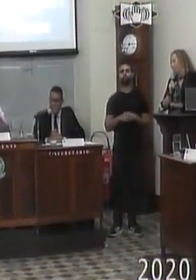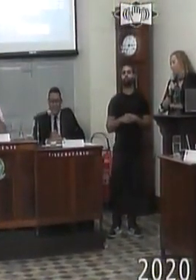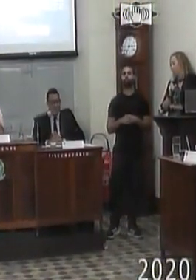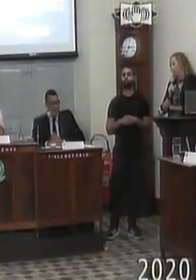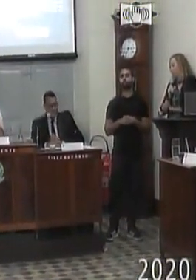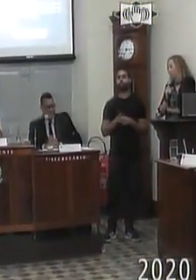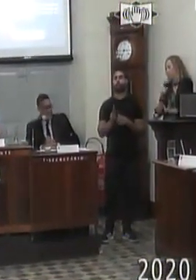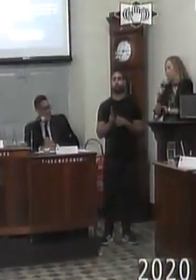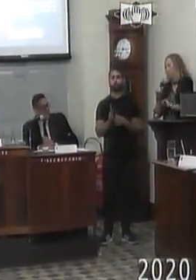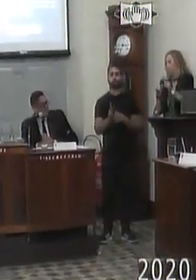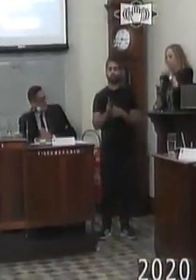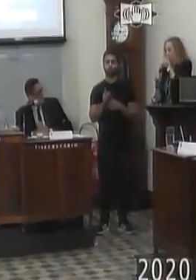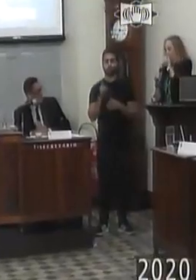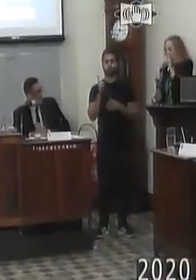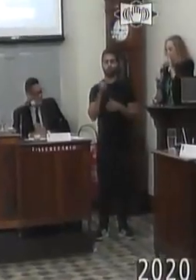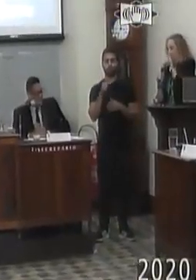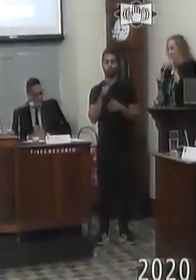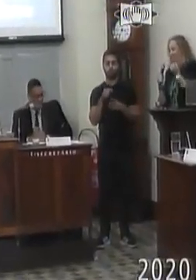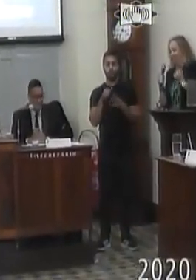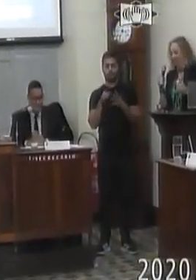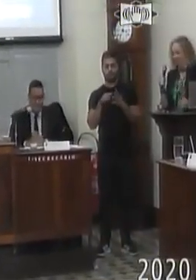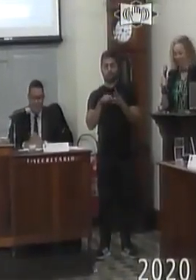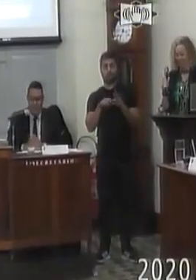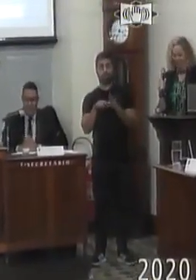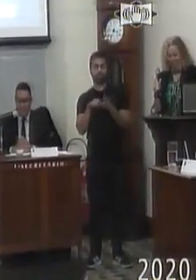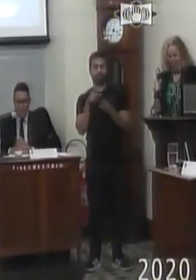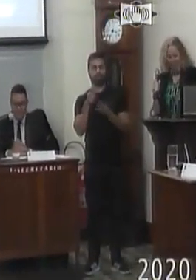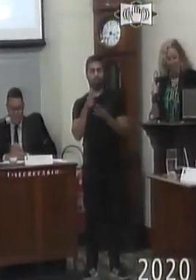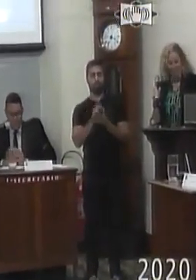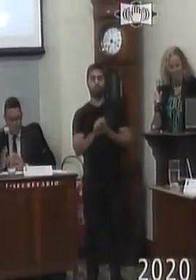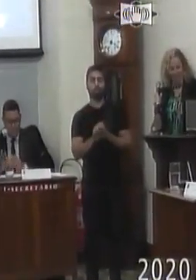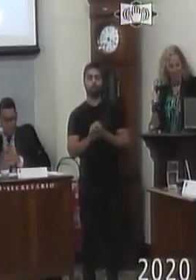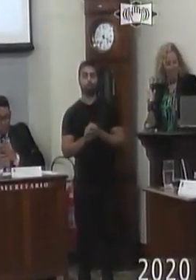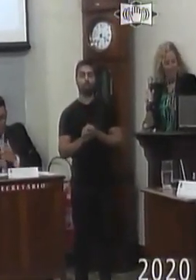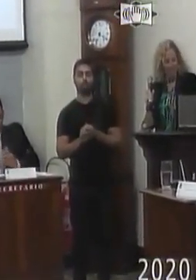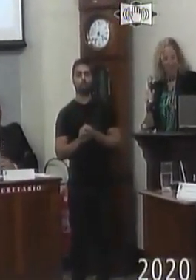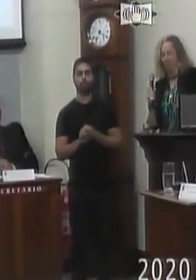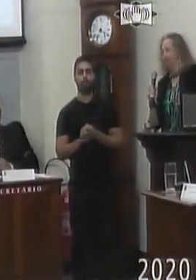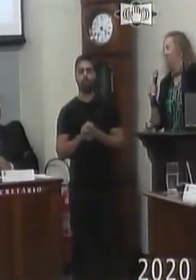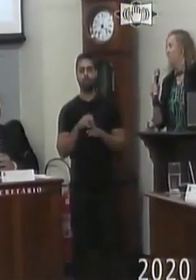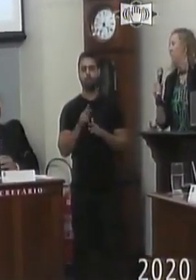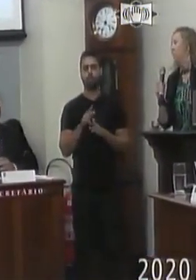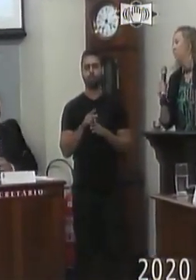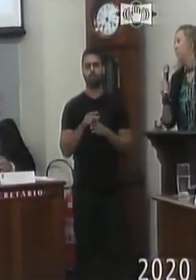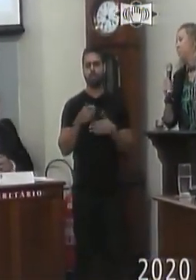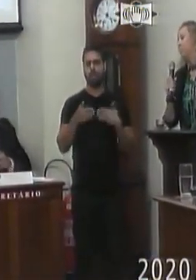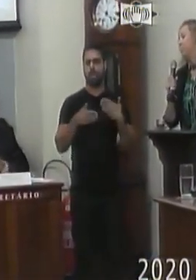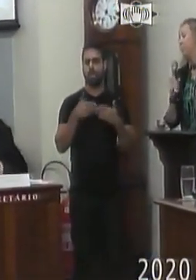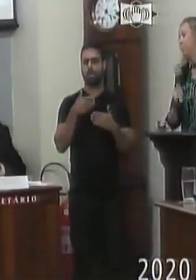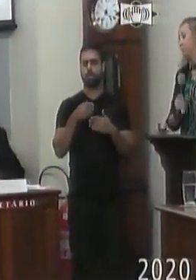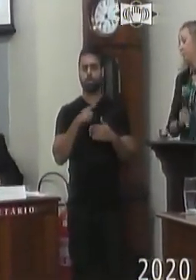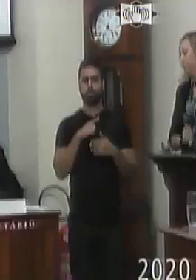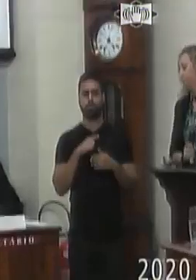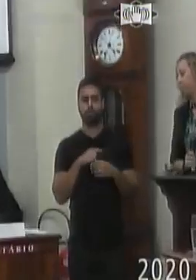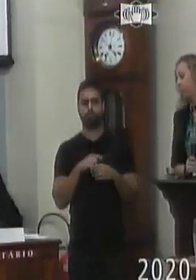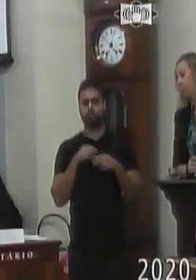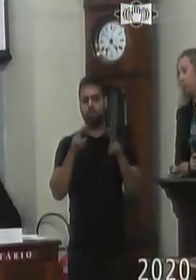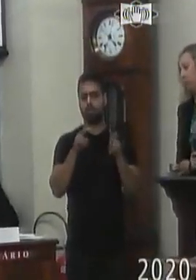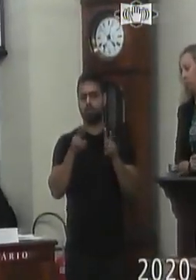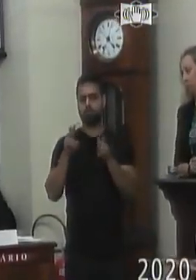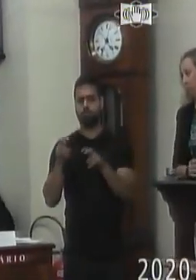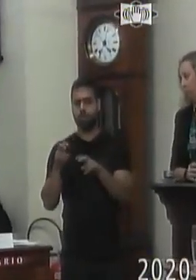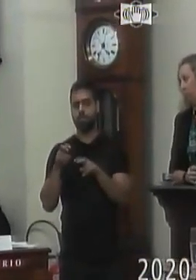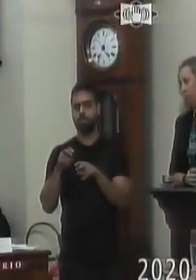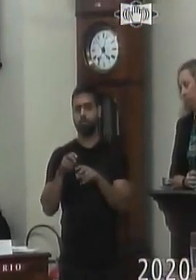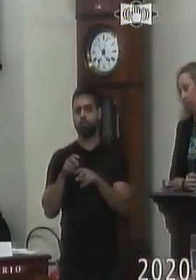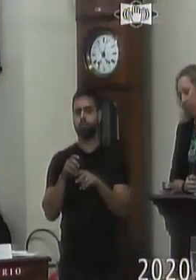sempre delicado você ser o penúltimo a falar, mas no decorrer eu vi muitos assuntos micros sendo